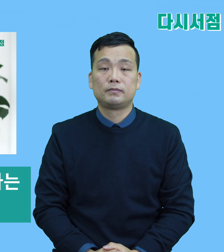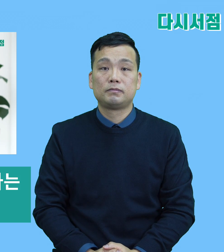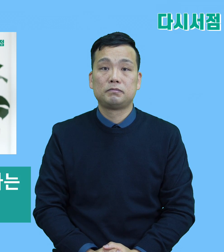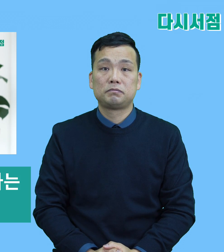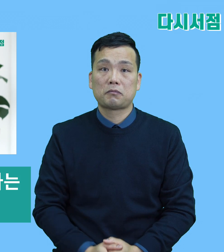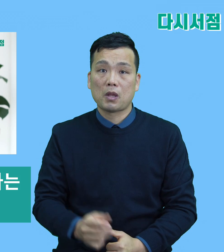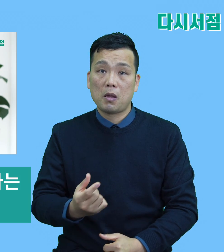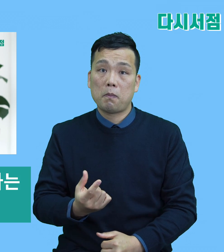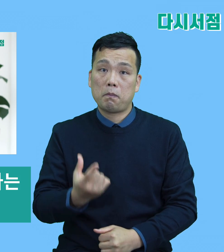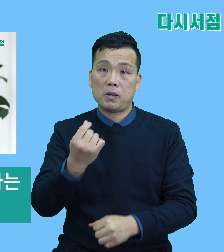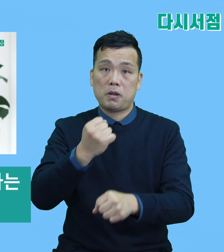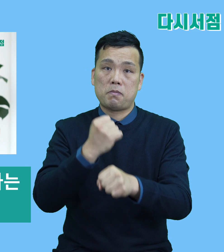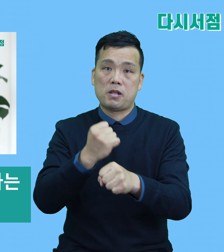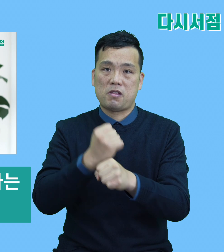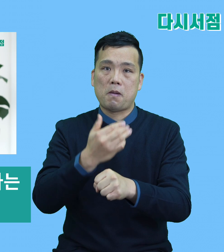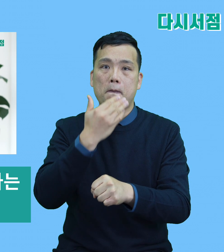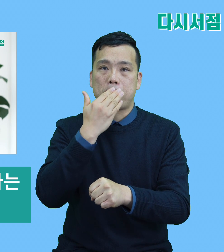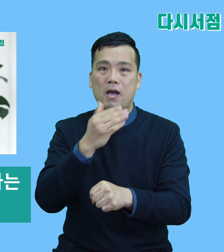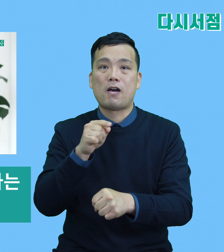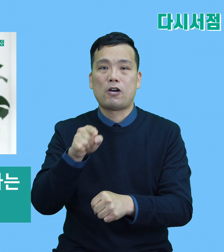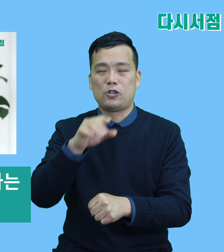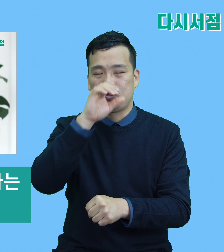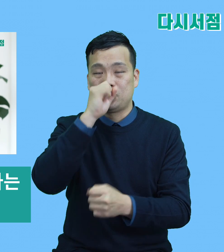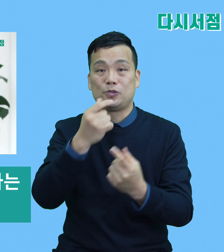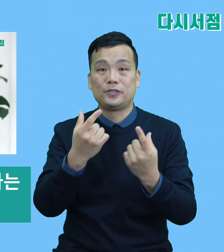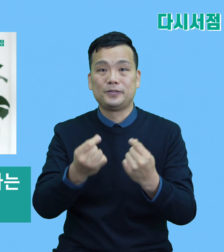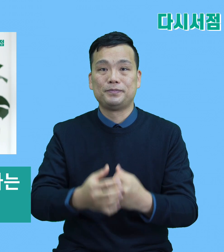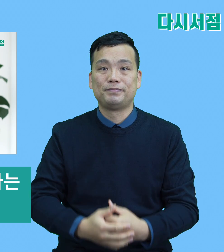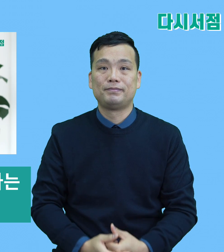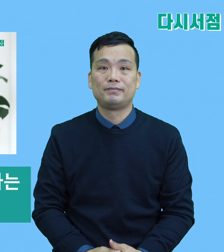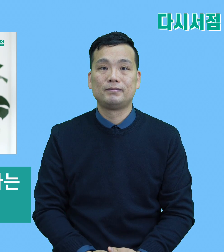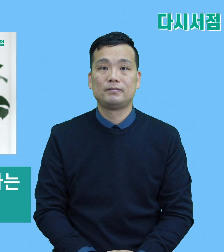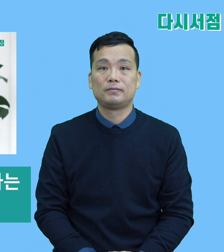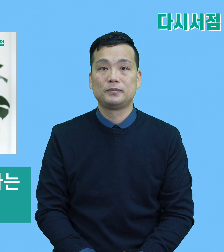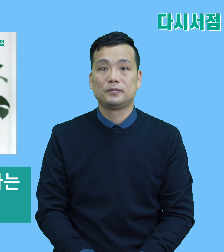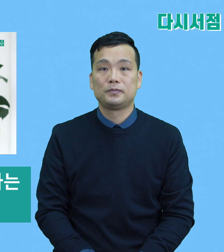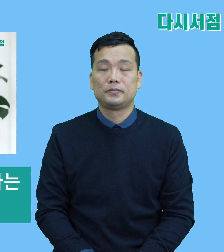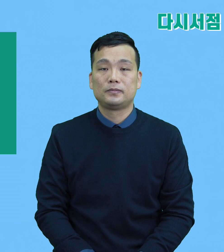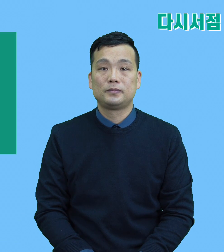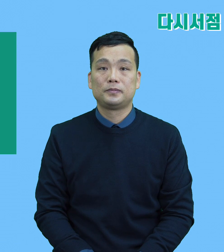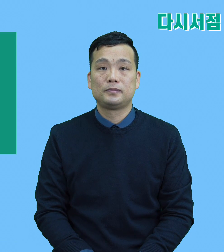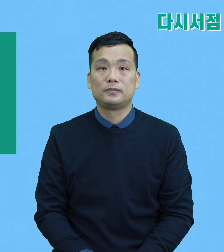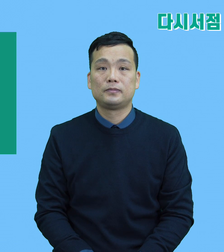되게 빨리 할 수 있다. 네, 그런 장점이 있죠.